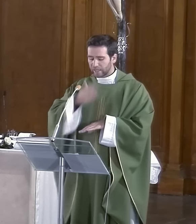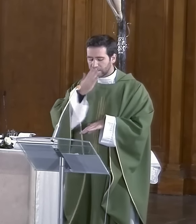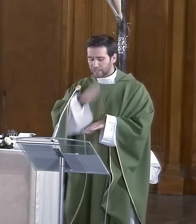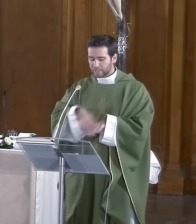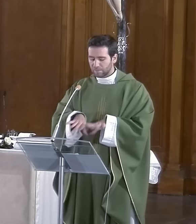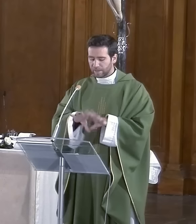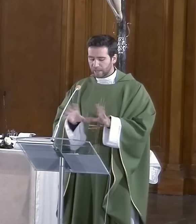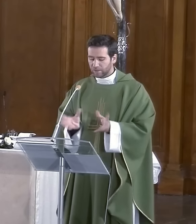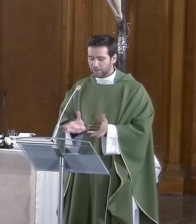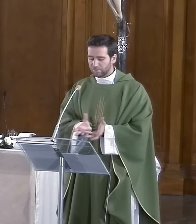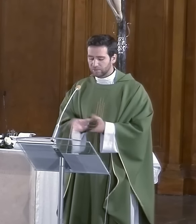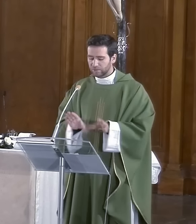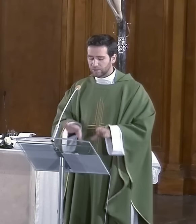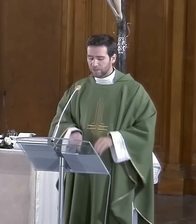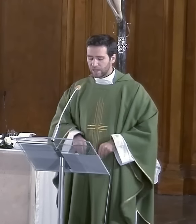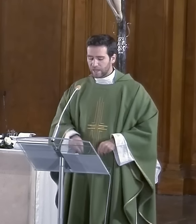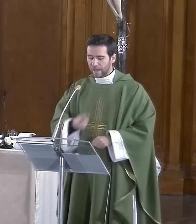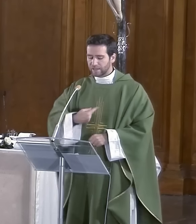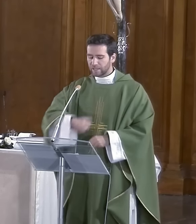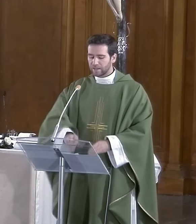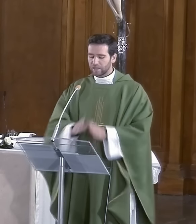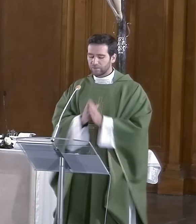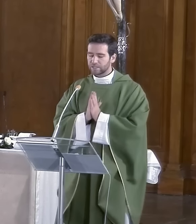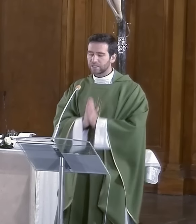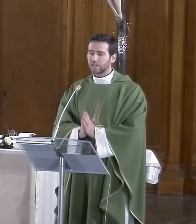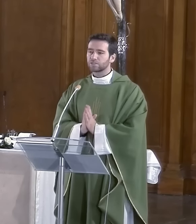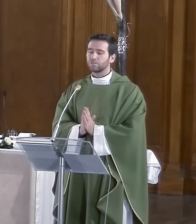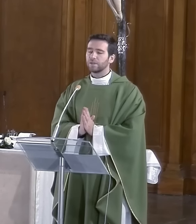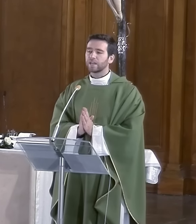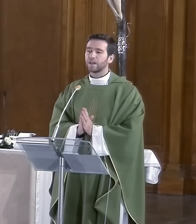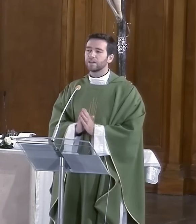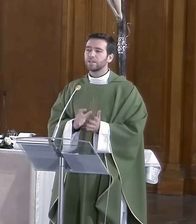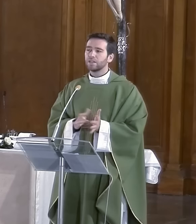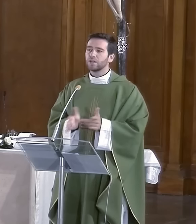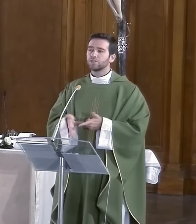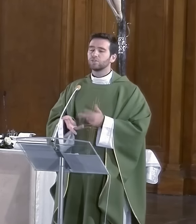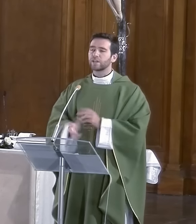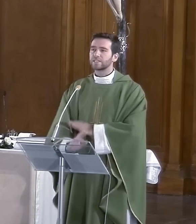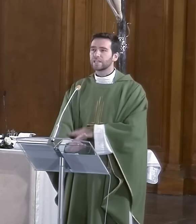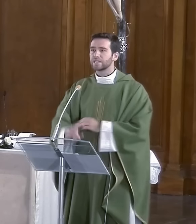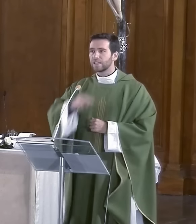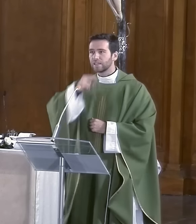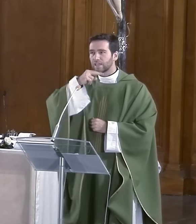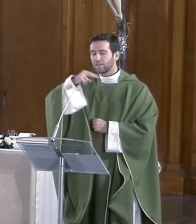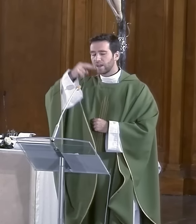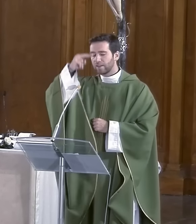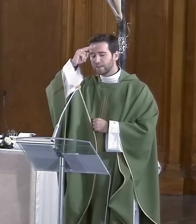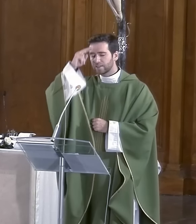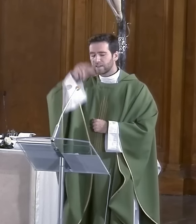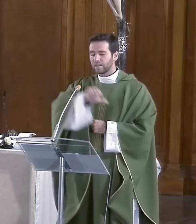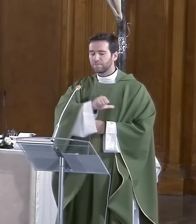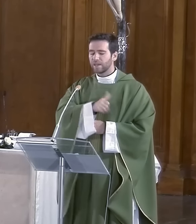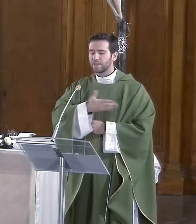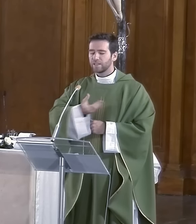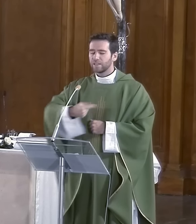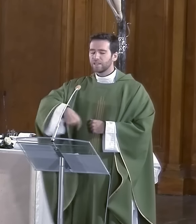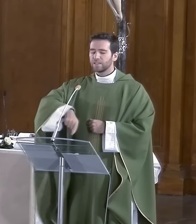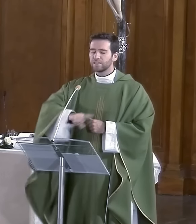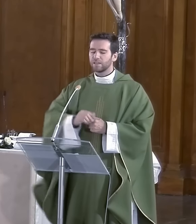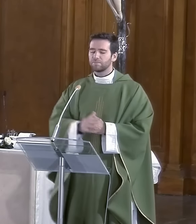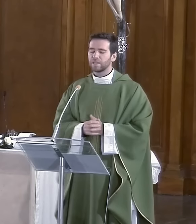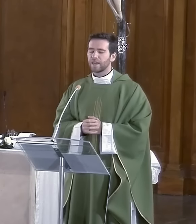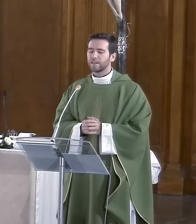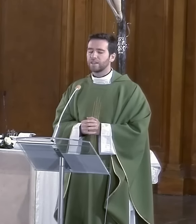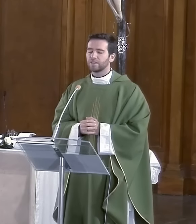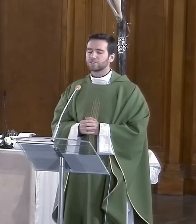que quitas el pecado del mundo, atiende nuestra súplica. Tú que estás sentado a la derecha del Padre,